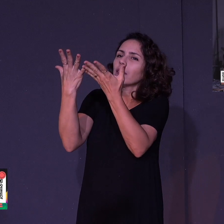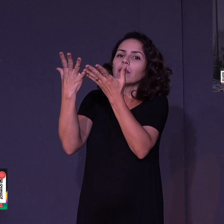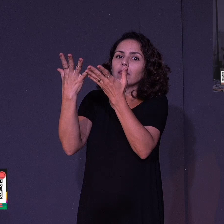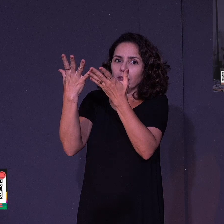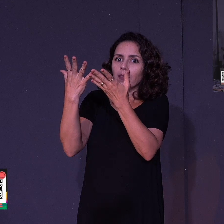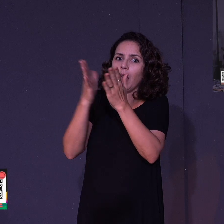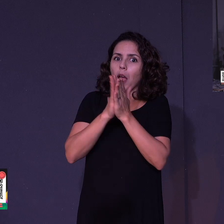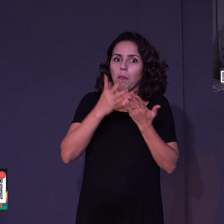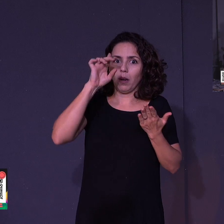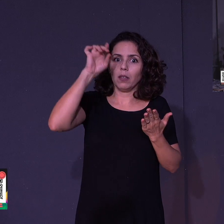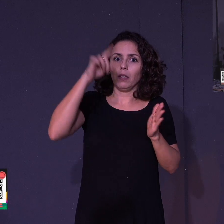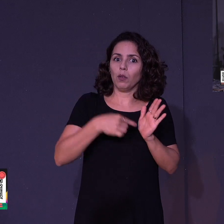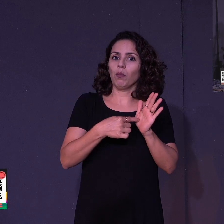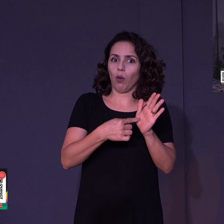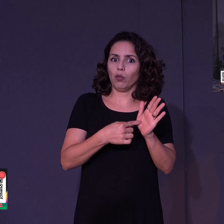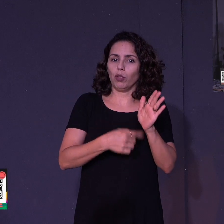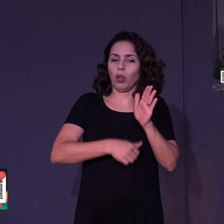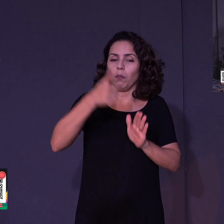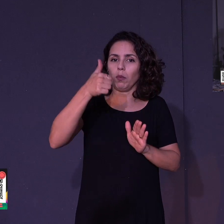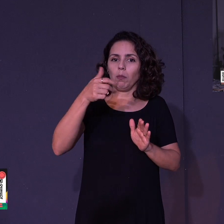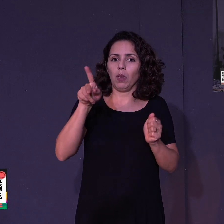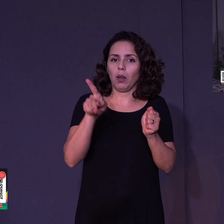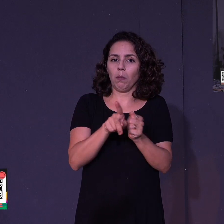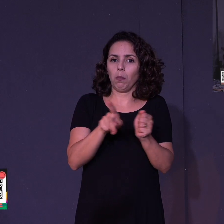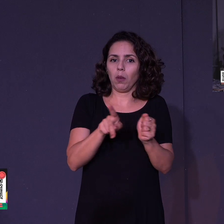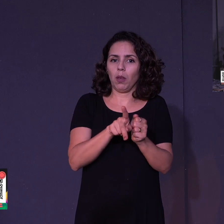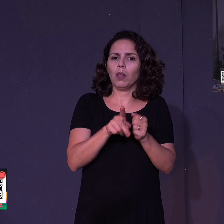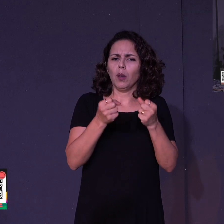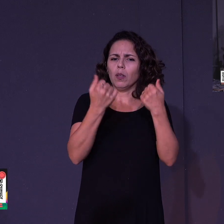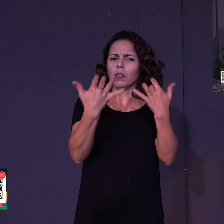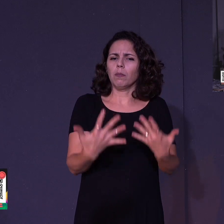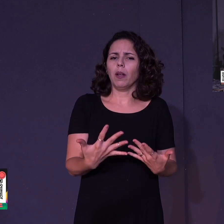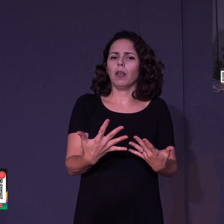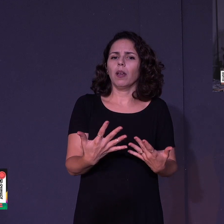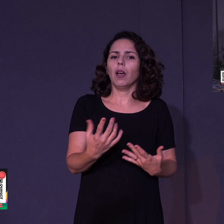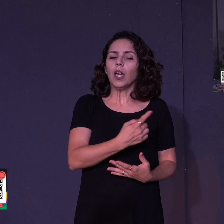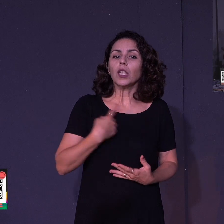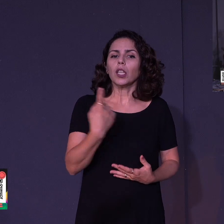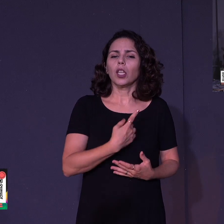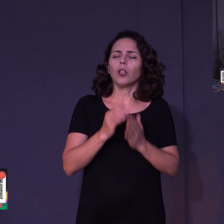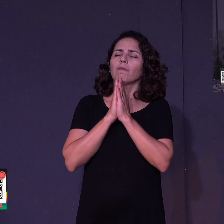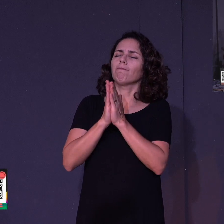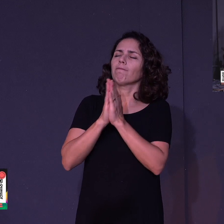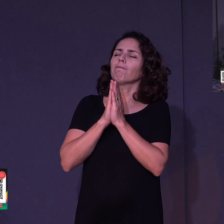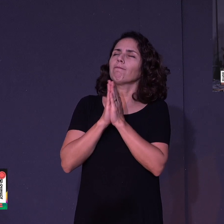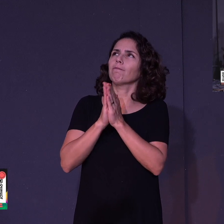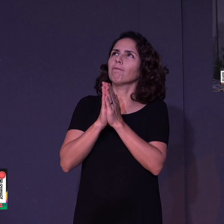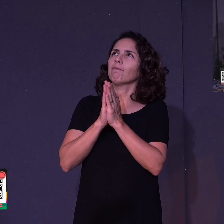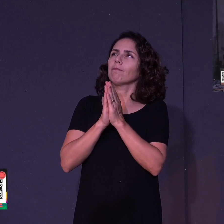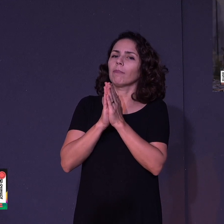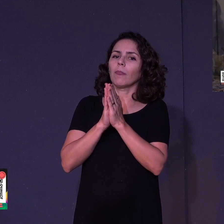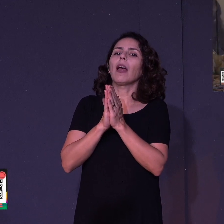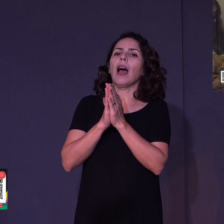sua ansiedade, porque Ele tem cuidado de vocês. É por meio da oração que nós renovamos a confiança na fidelidade do